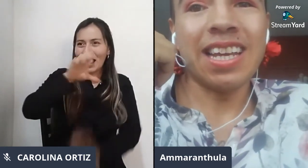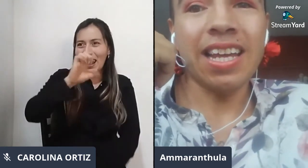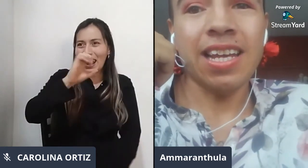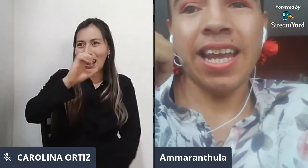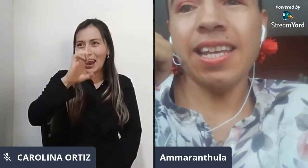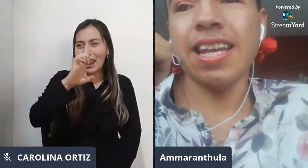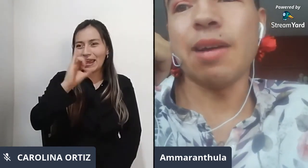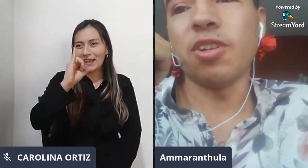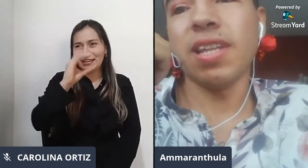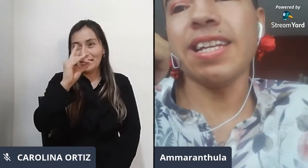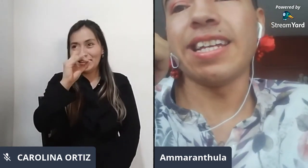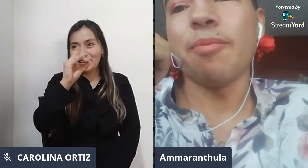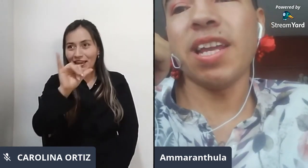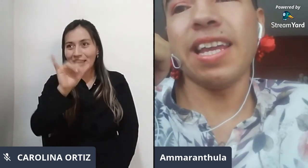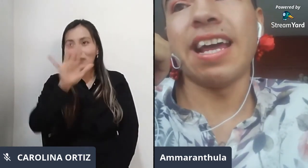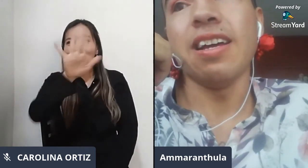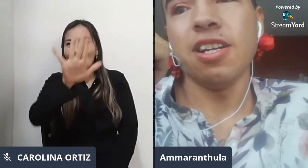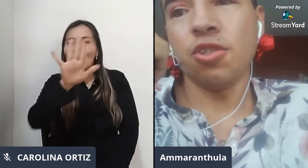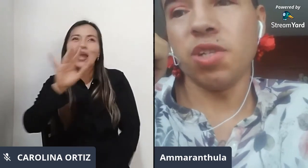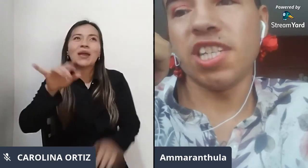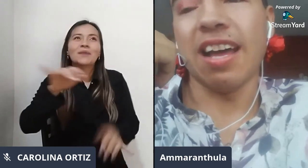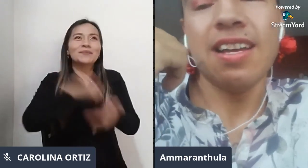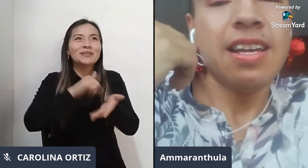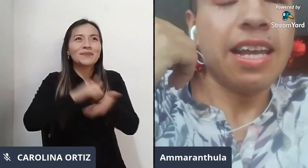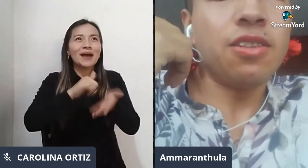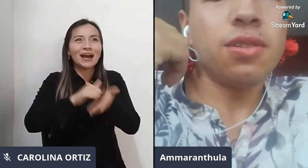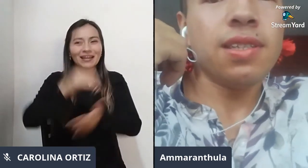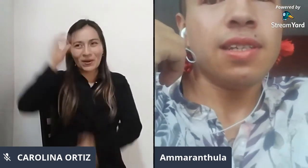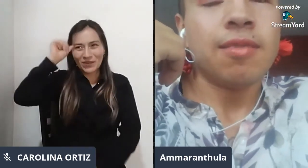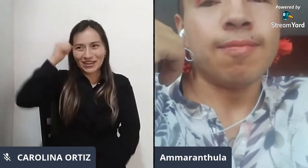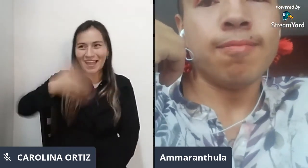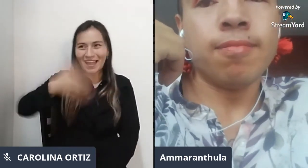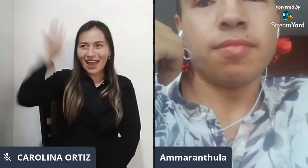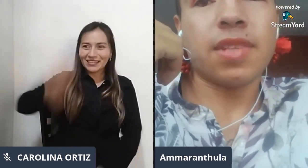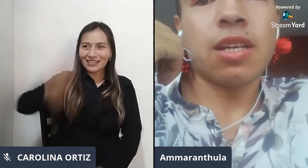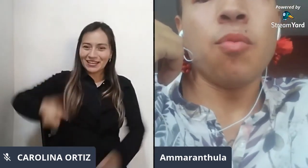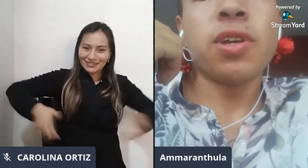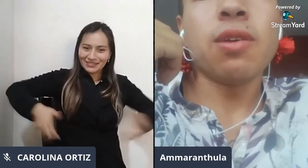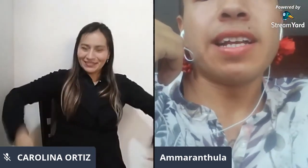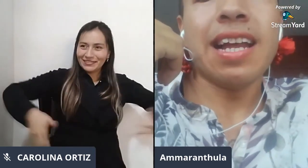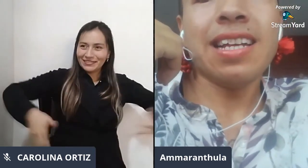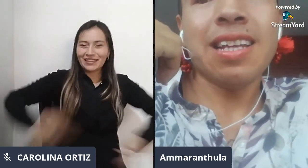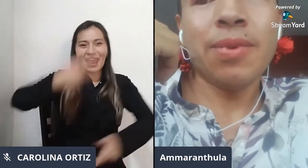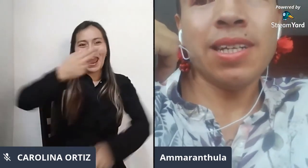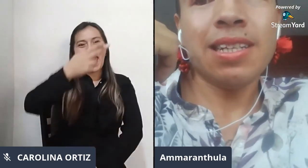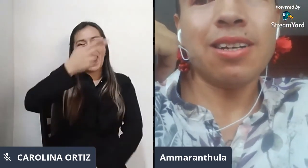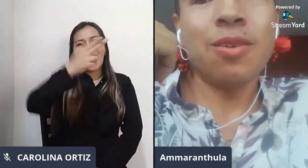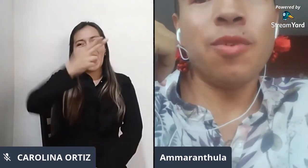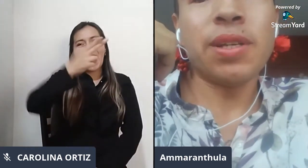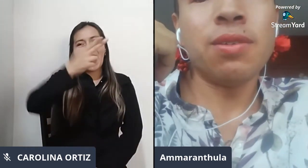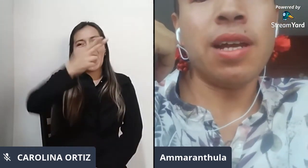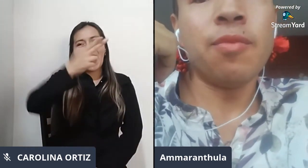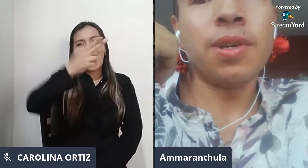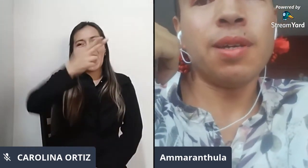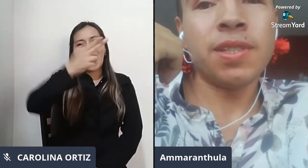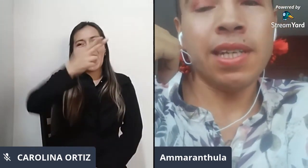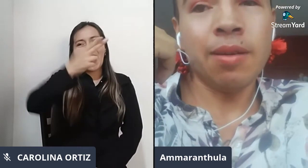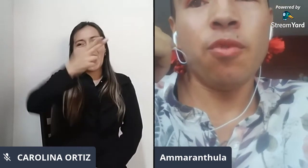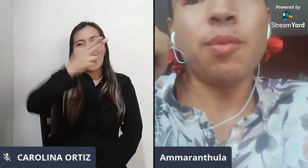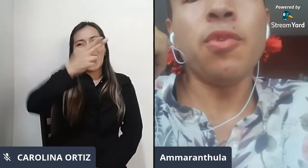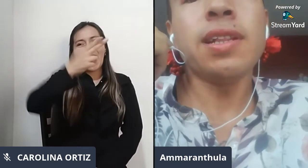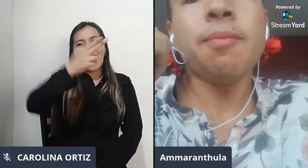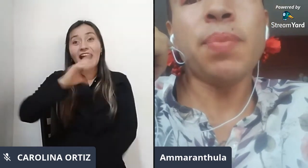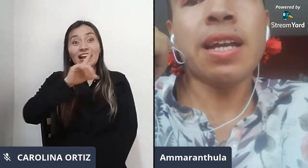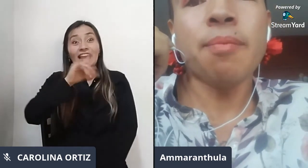cuento de Heidi en la montaña y la pradera, Suiza. Entonces, como que igual Clarita parecía como un personaje muy,